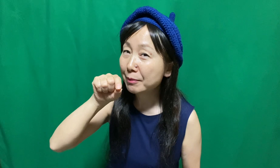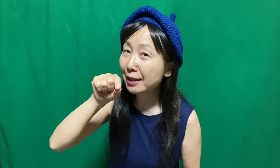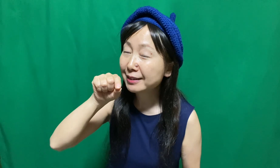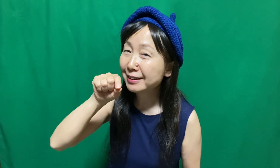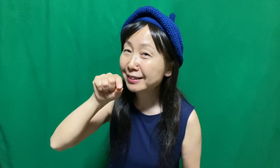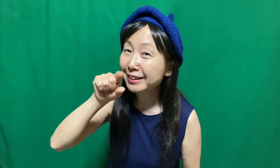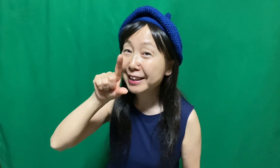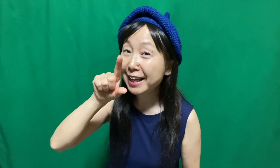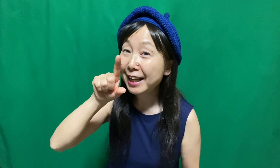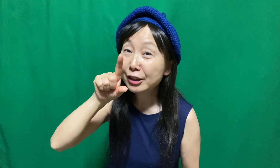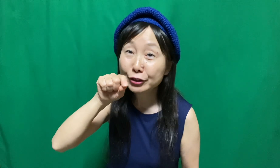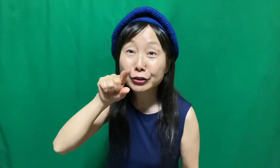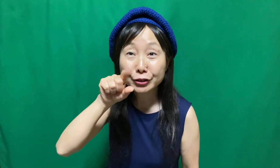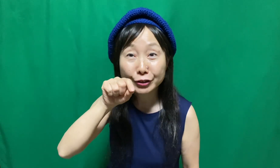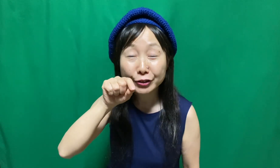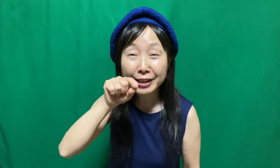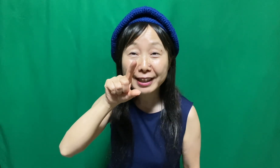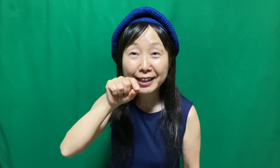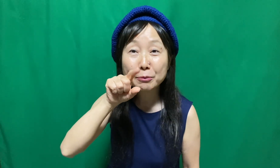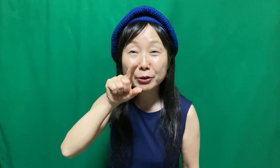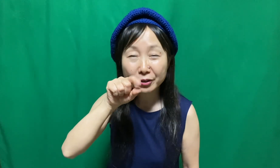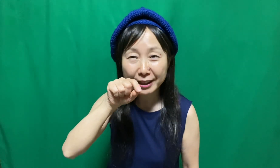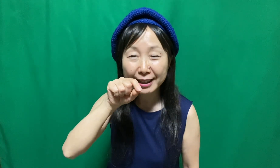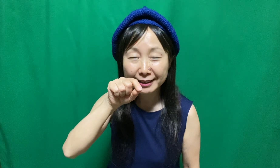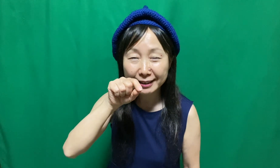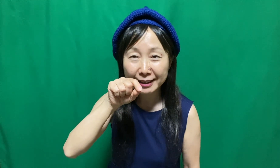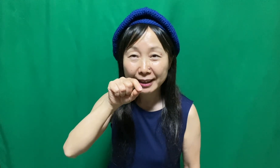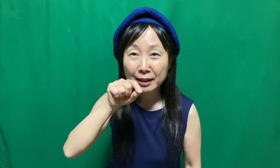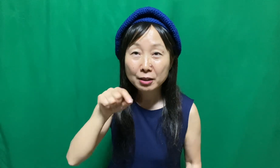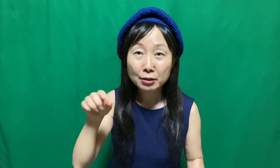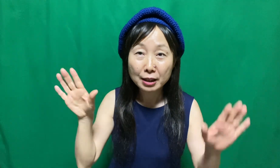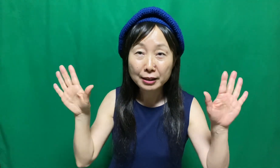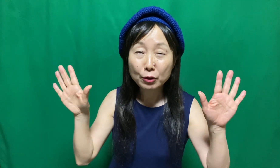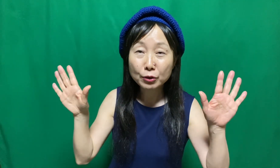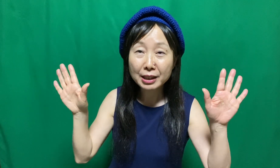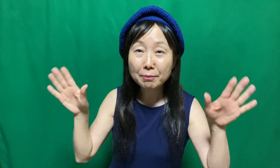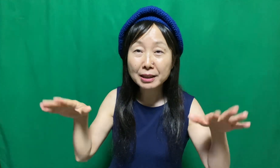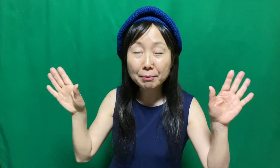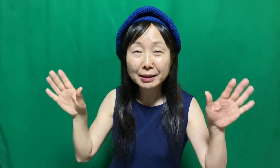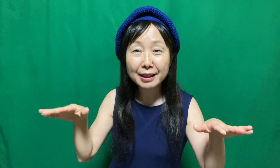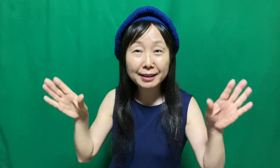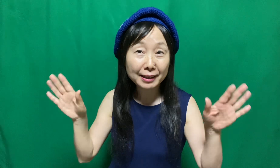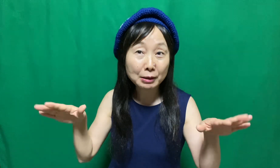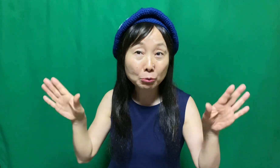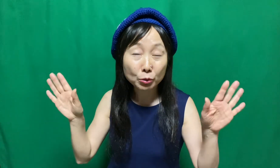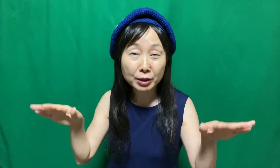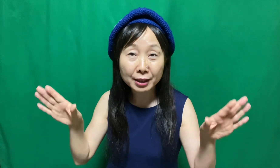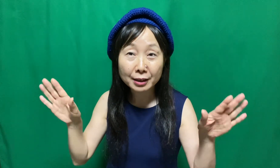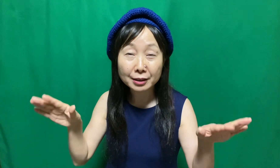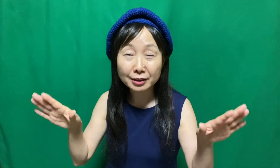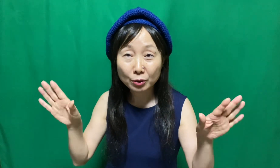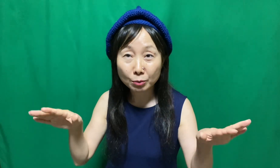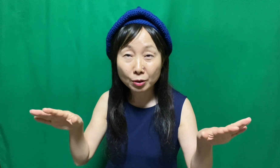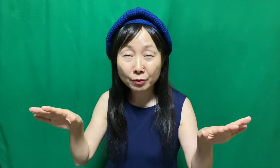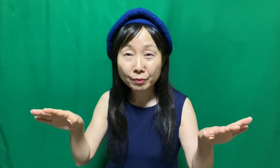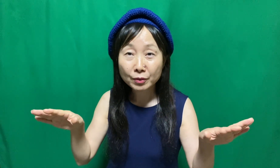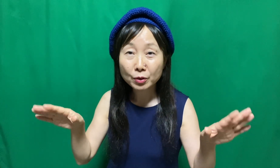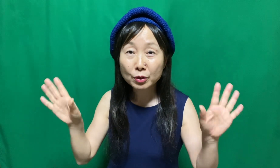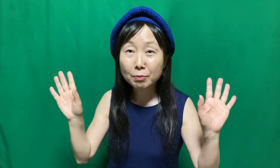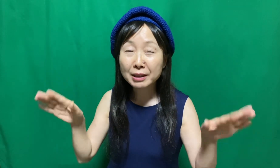。それでチュンチュン、これだけでも鳥だし、ね、両手でパタパタってやっても鳥なんですけども、このパタパ